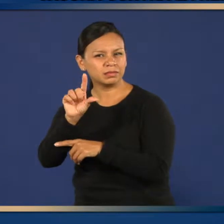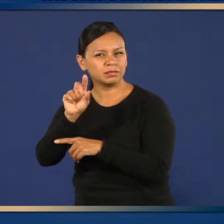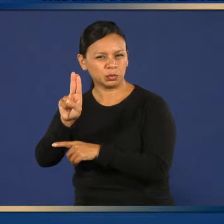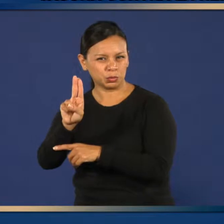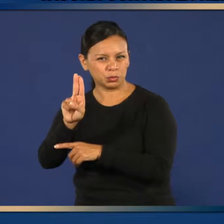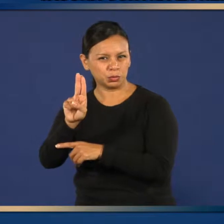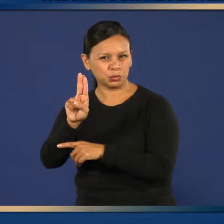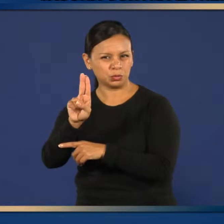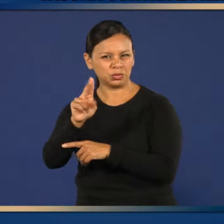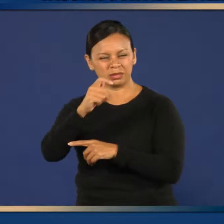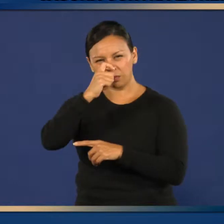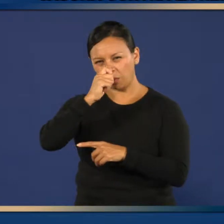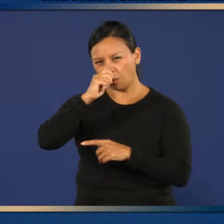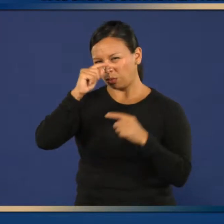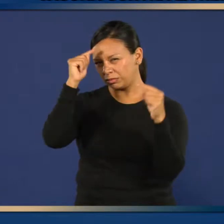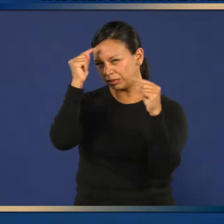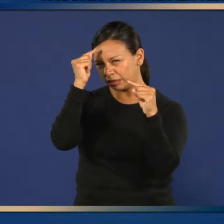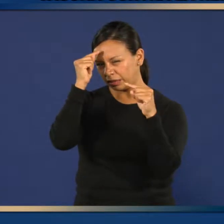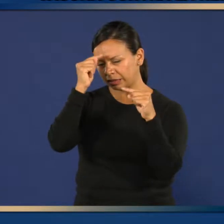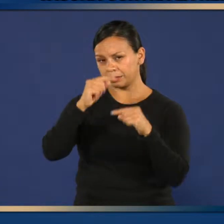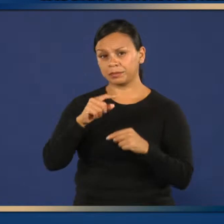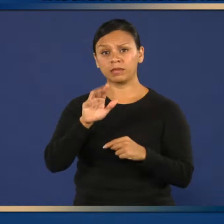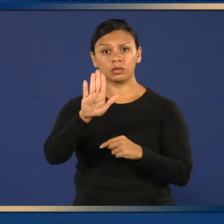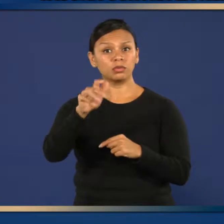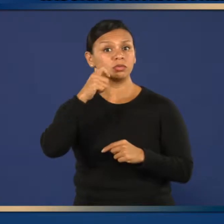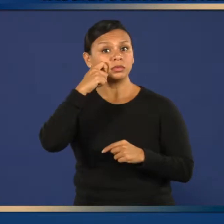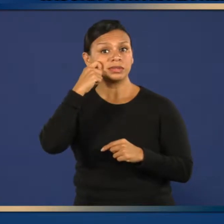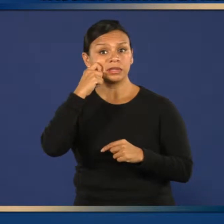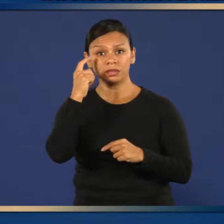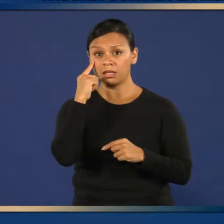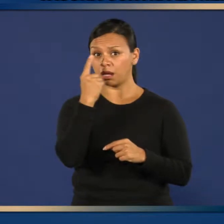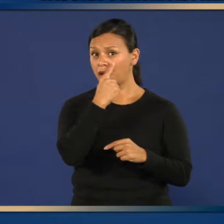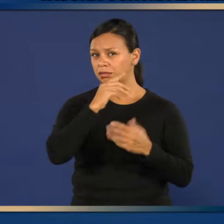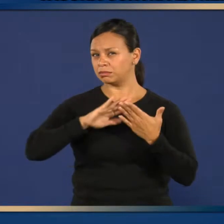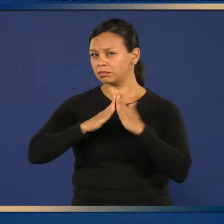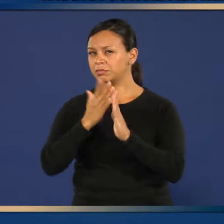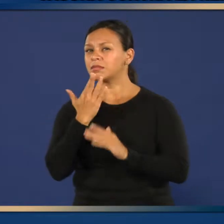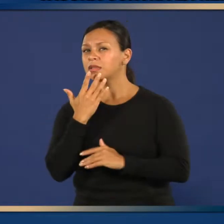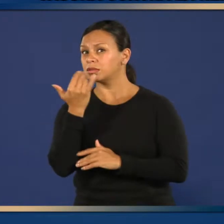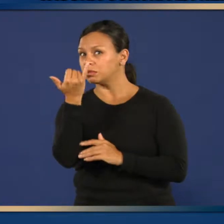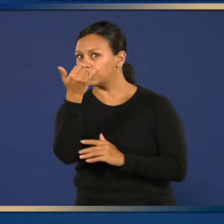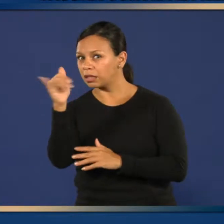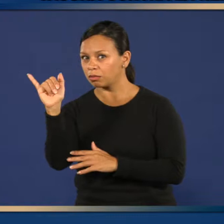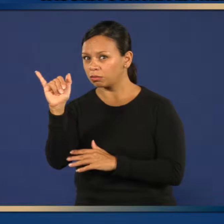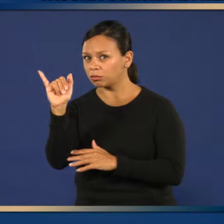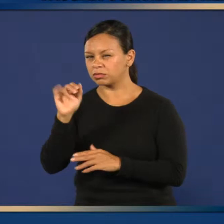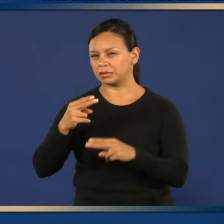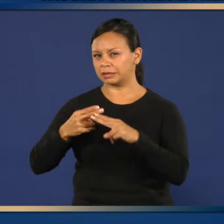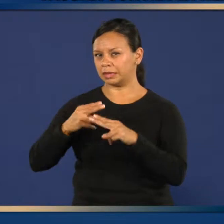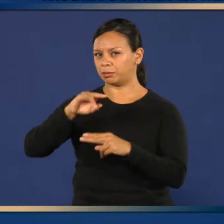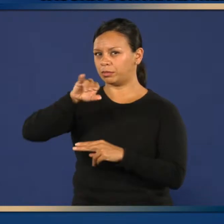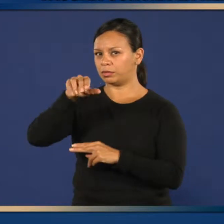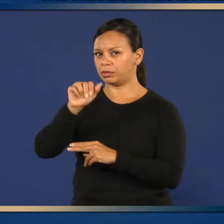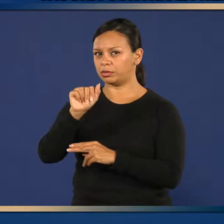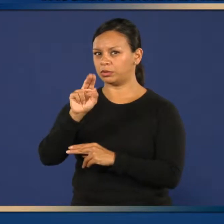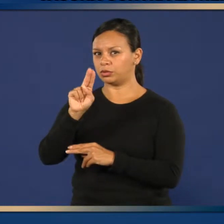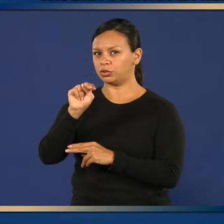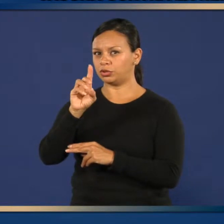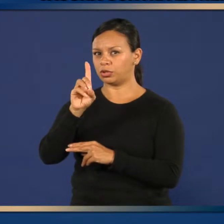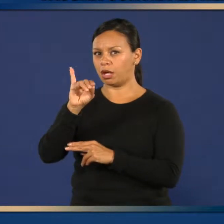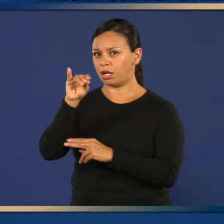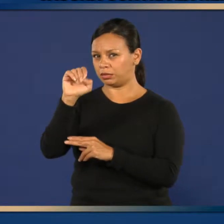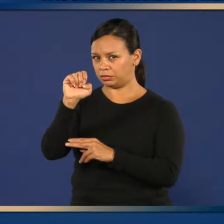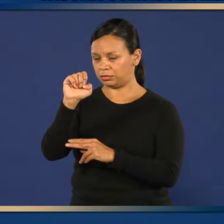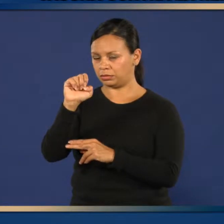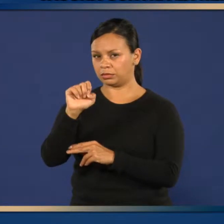conocida como la influenza ictericia piel y ojos amarillentos dolores